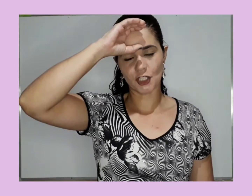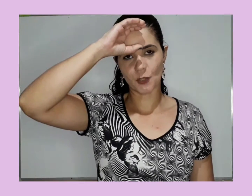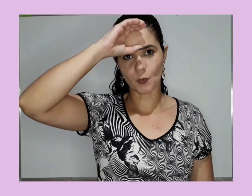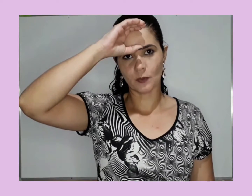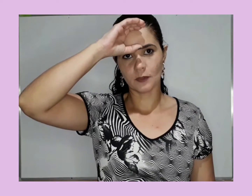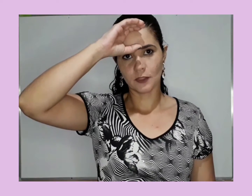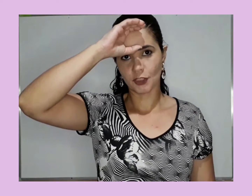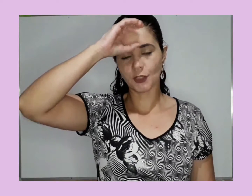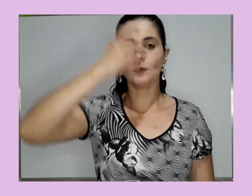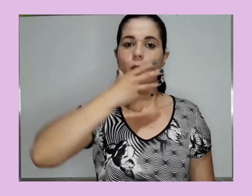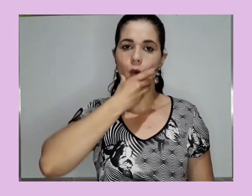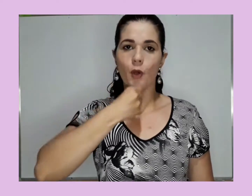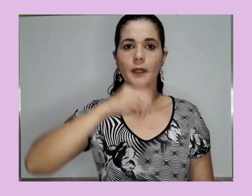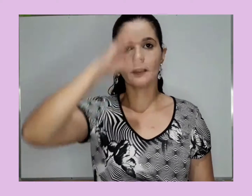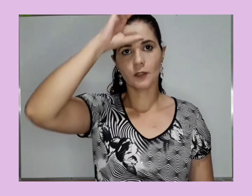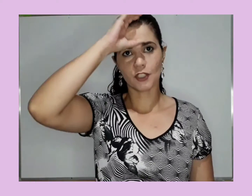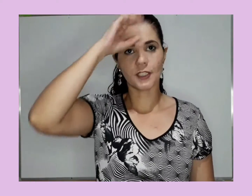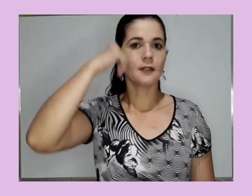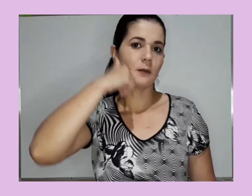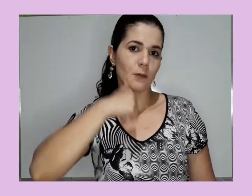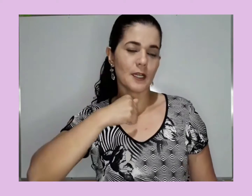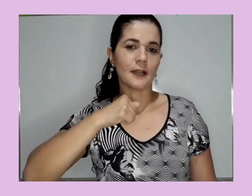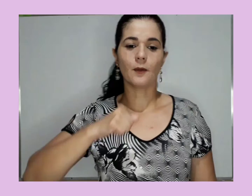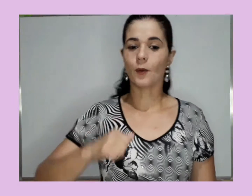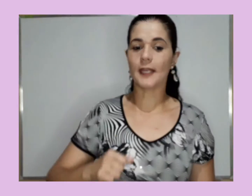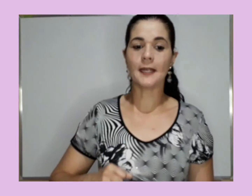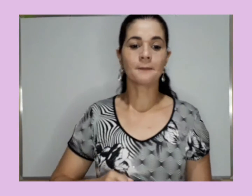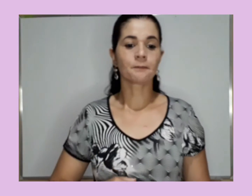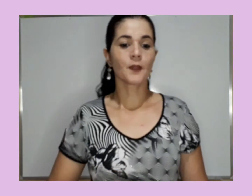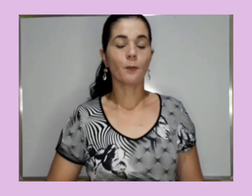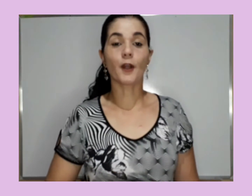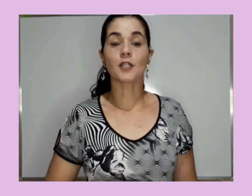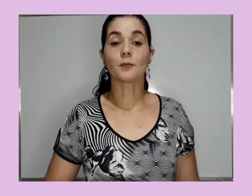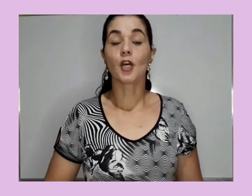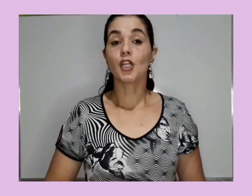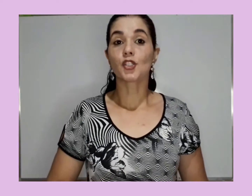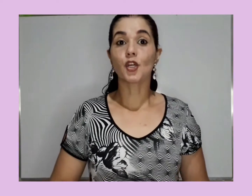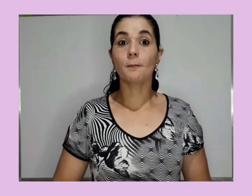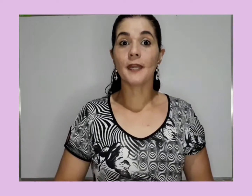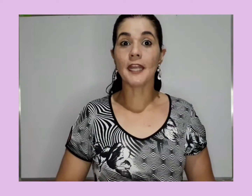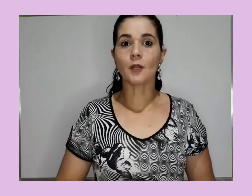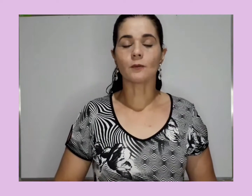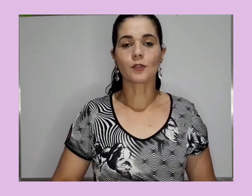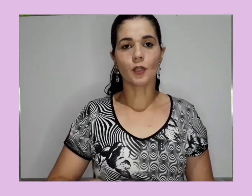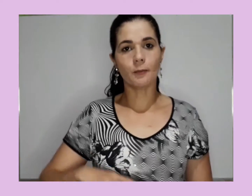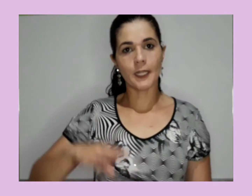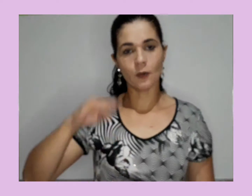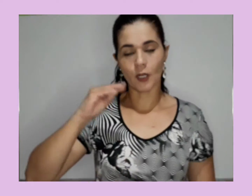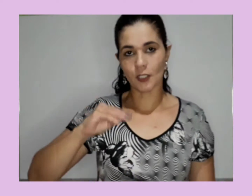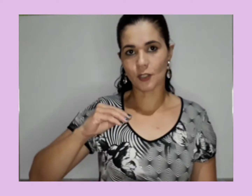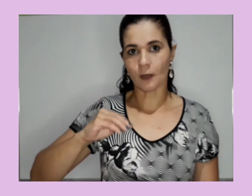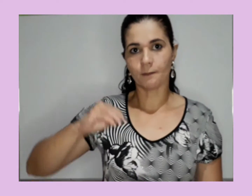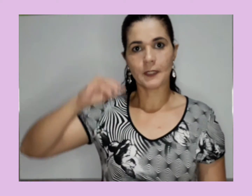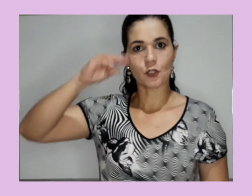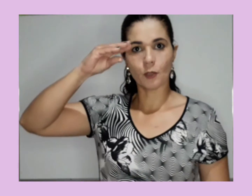tio. Tio, homem, tia, mulher, ok? Próximo, sobrinho. Sobrinho, olha só.